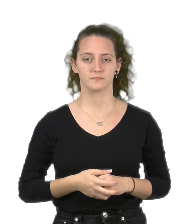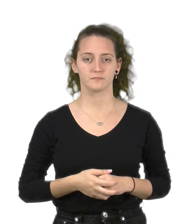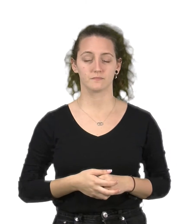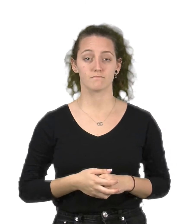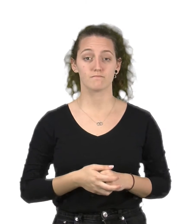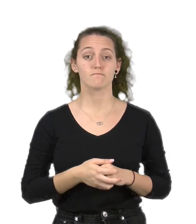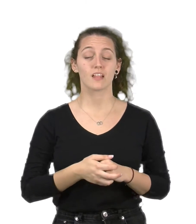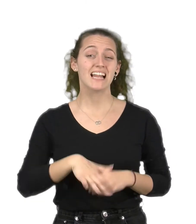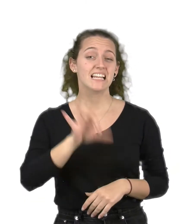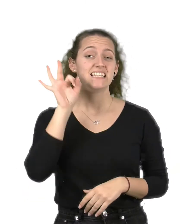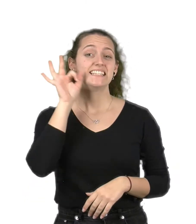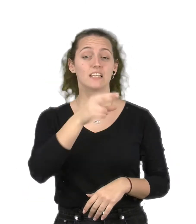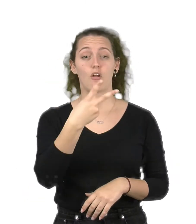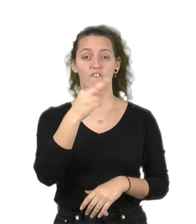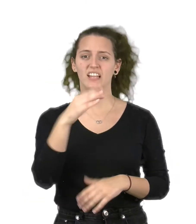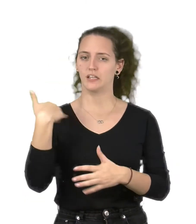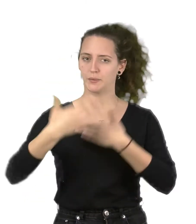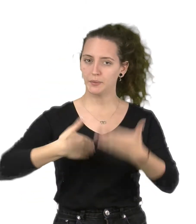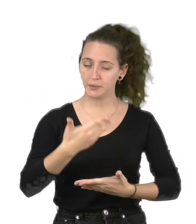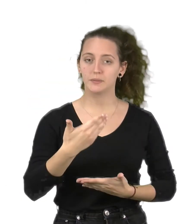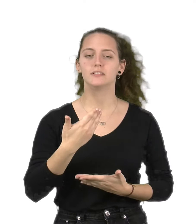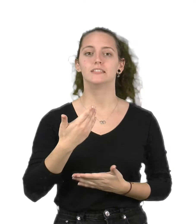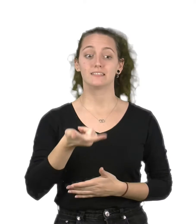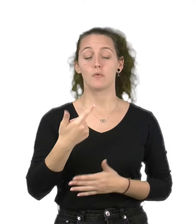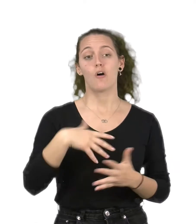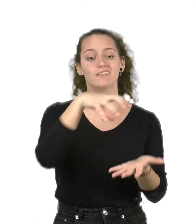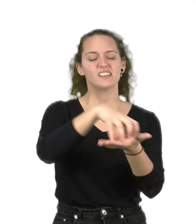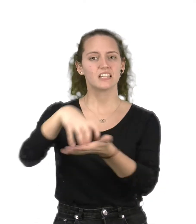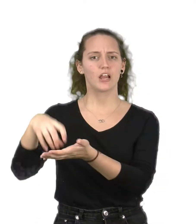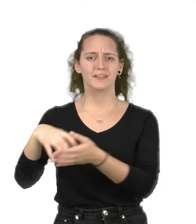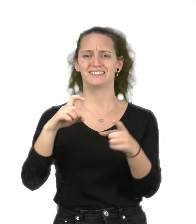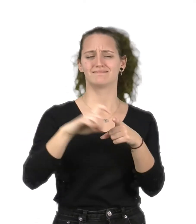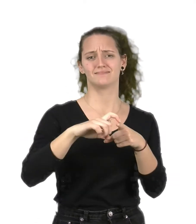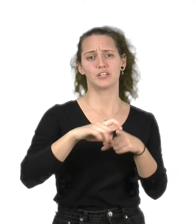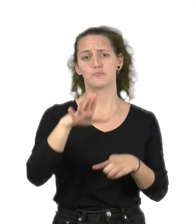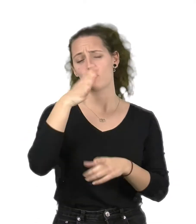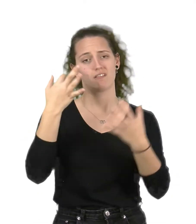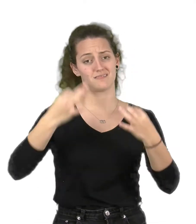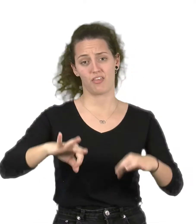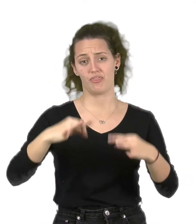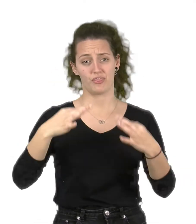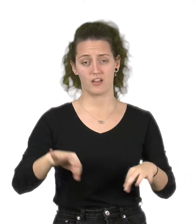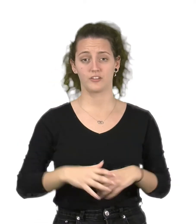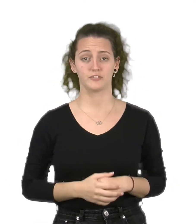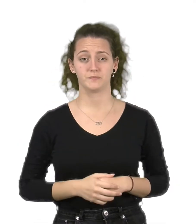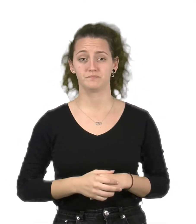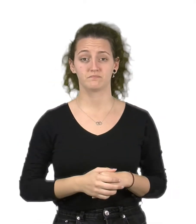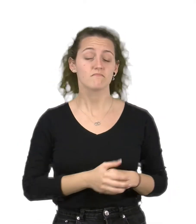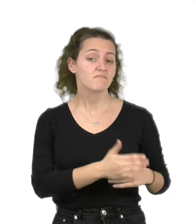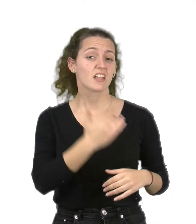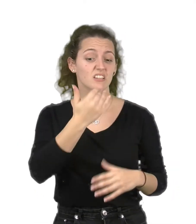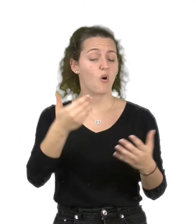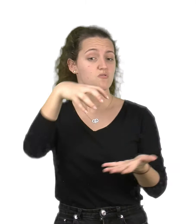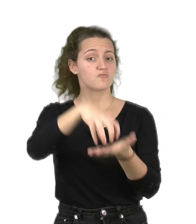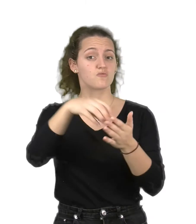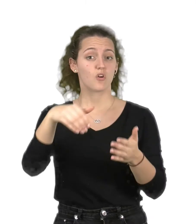Hasta bien entrado el siglo XX, las instalaciones se caracterizaban por su sencillez. Apenas un cobertizo